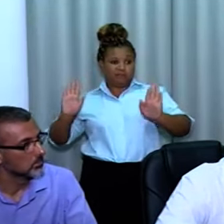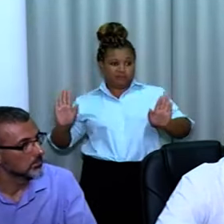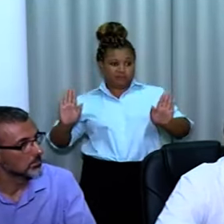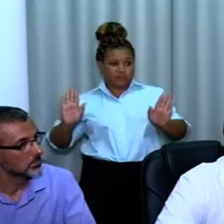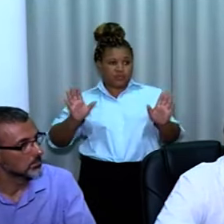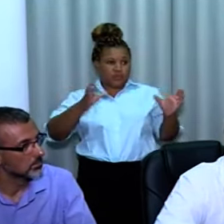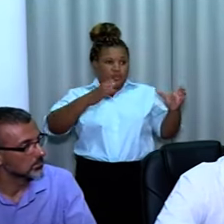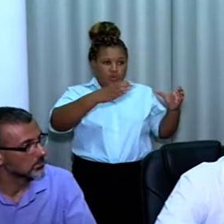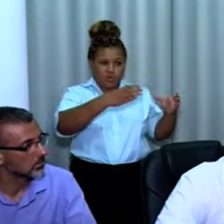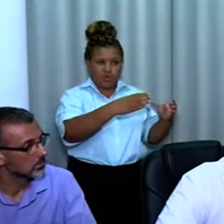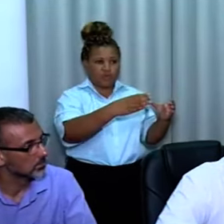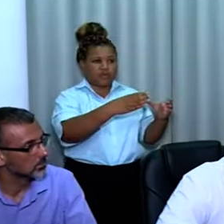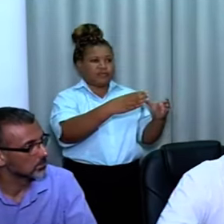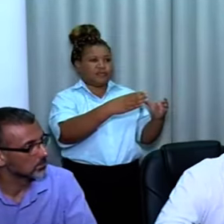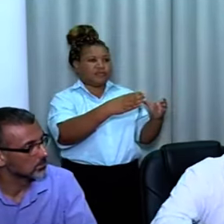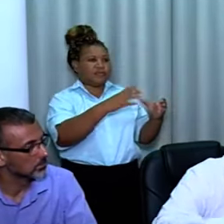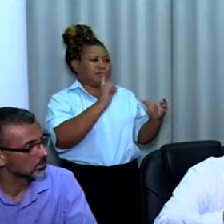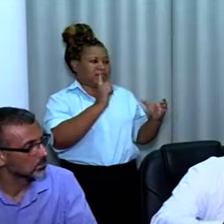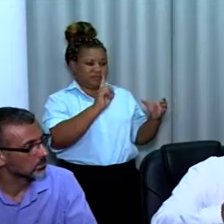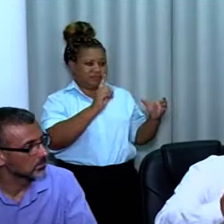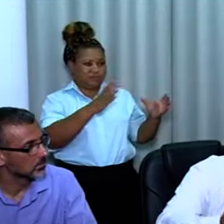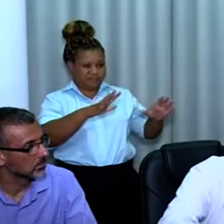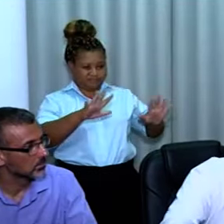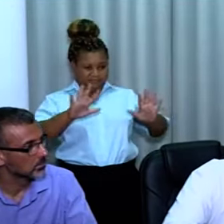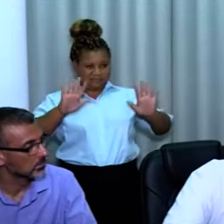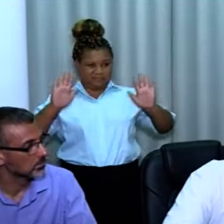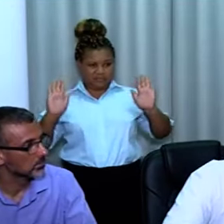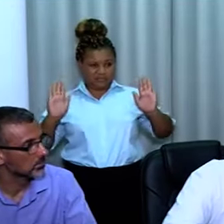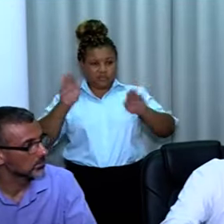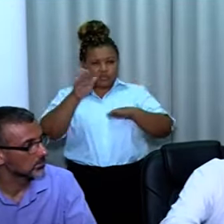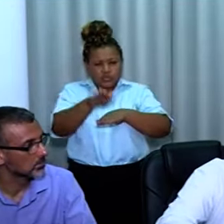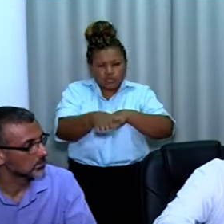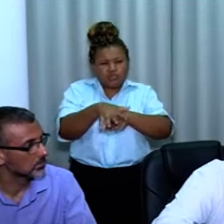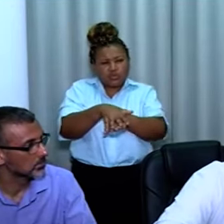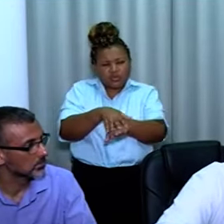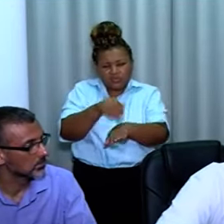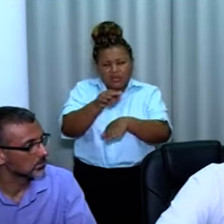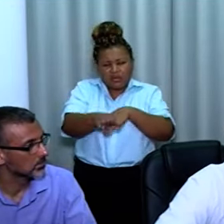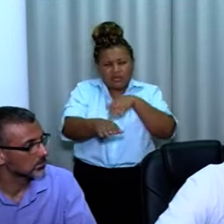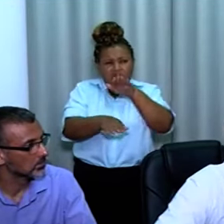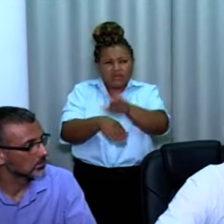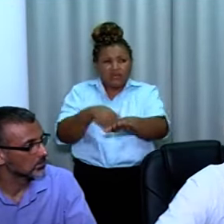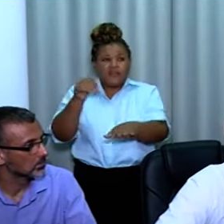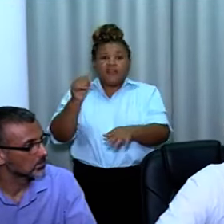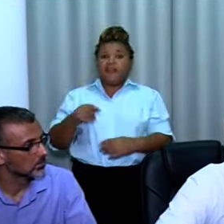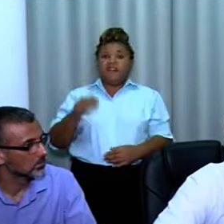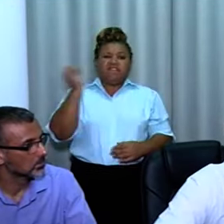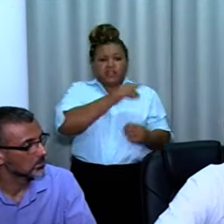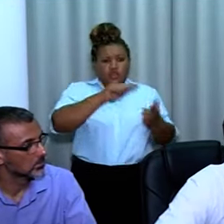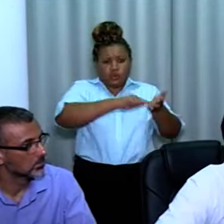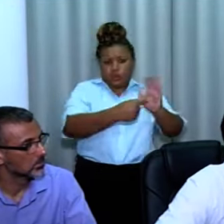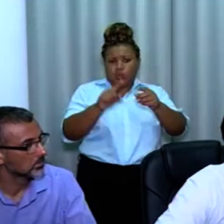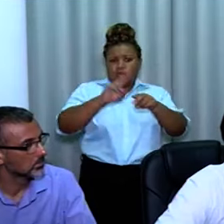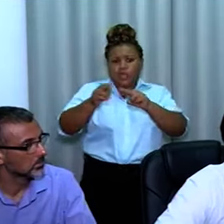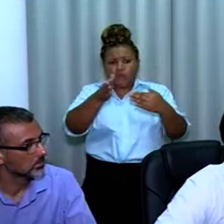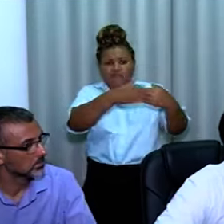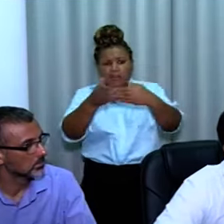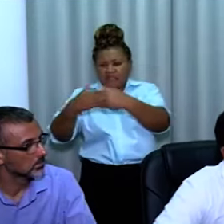l'église, quand on a besoin de fermer l'école. Mais c'est le next step. Nous pourquoi arriver à ce stage, nous? Il faut que nous ayons un